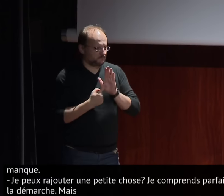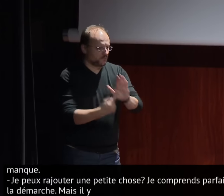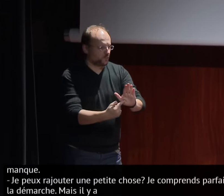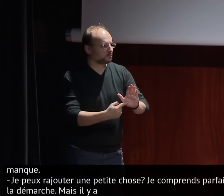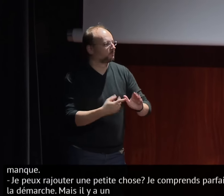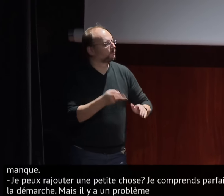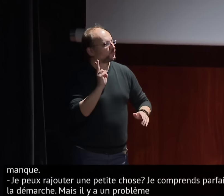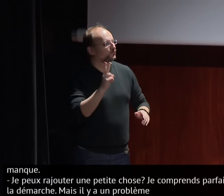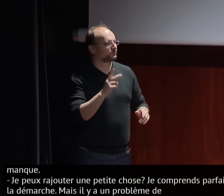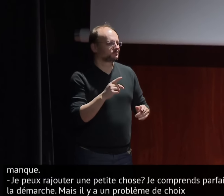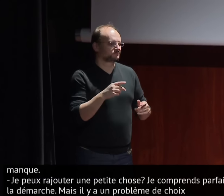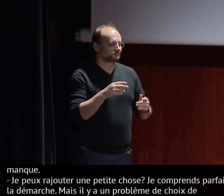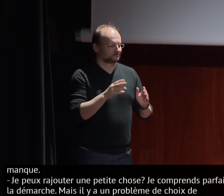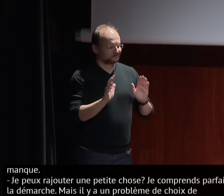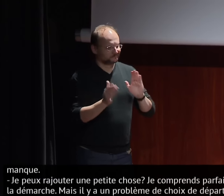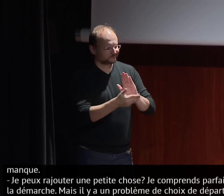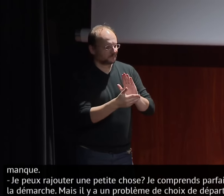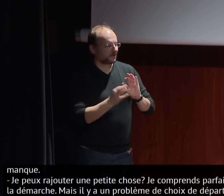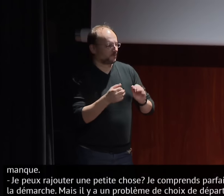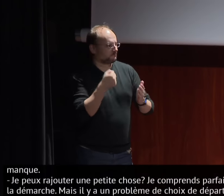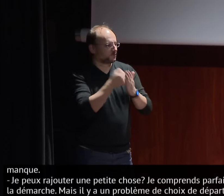faire au départ. Et